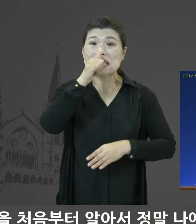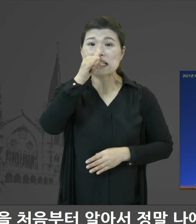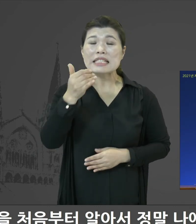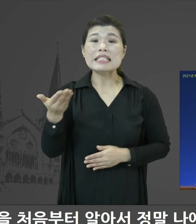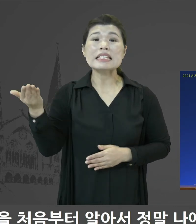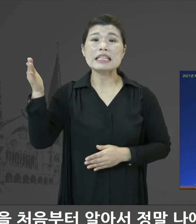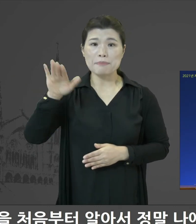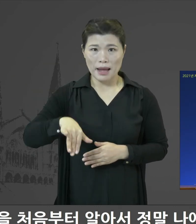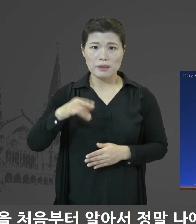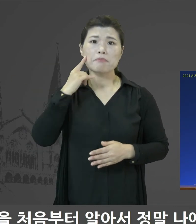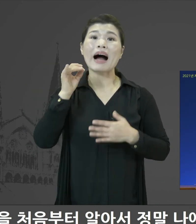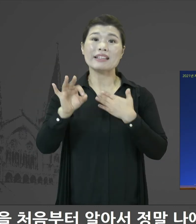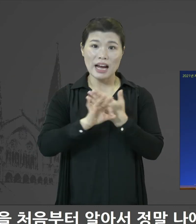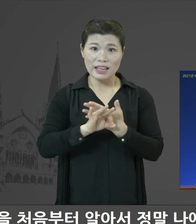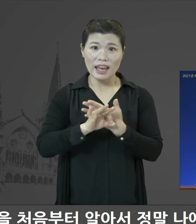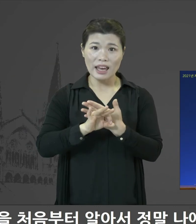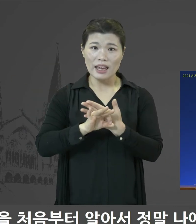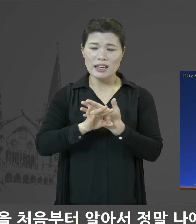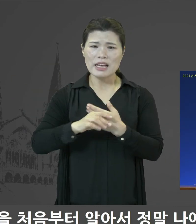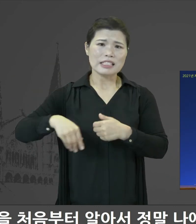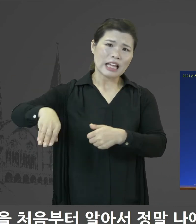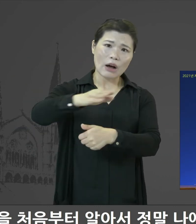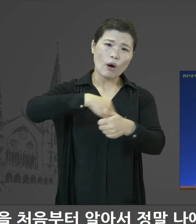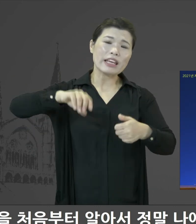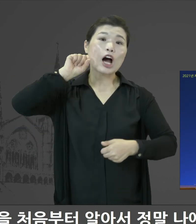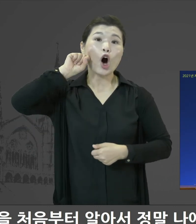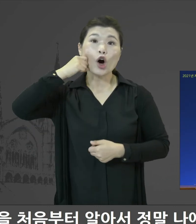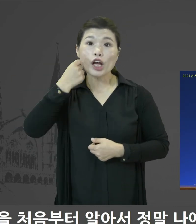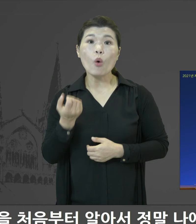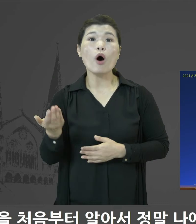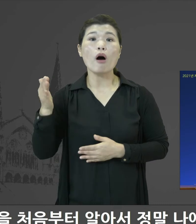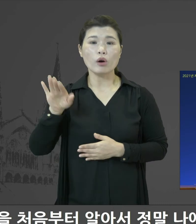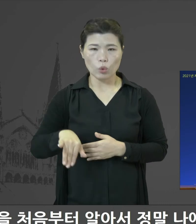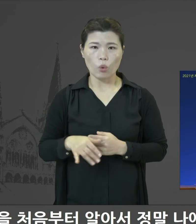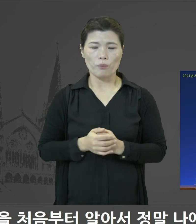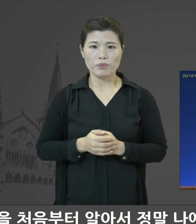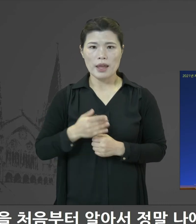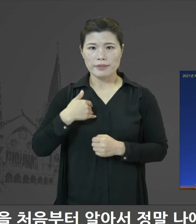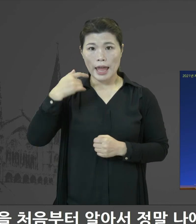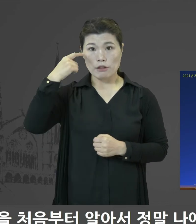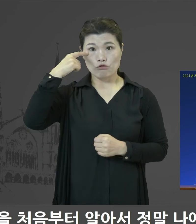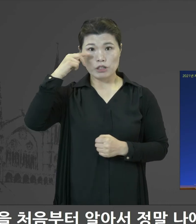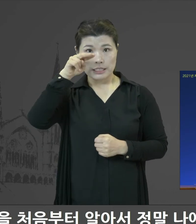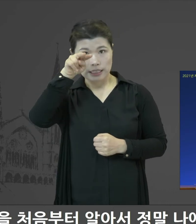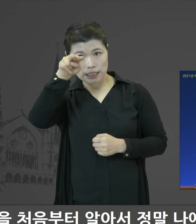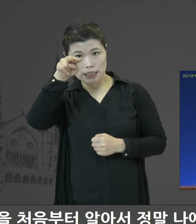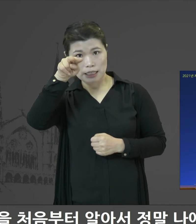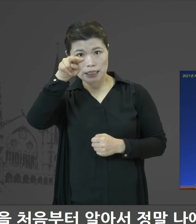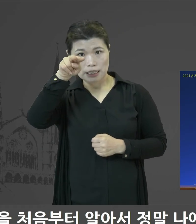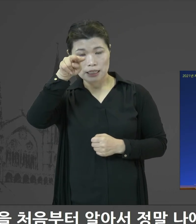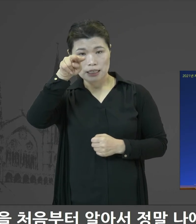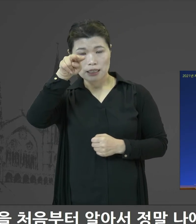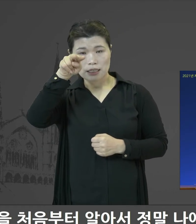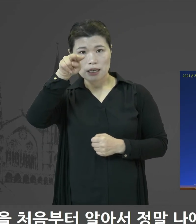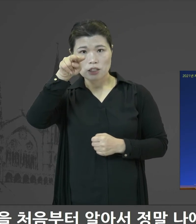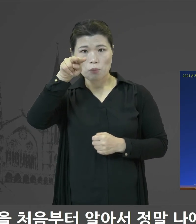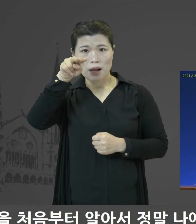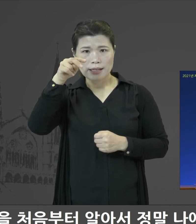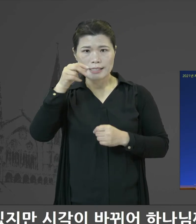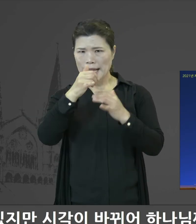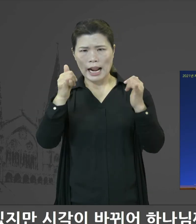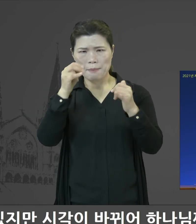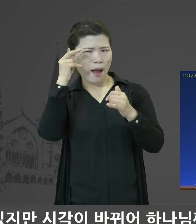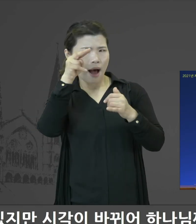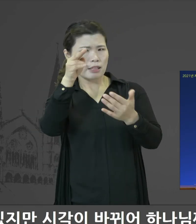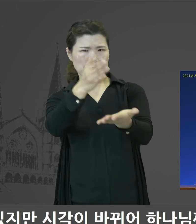혹 그렇지 않다 할지라도 우리에게 시각이 바뀌어서 하나님께 우리의 시각이 고정되어진다면